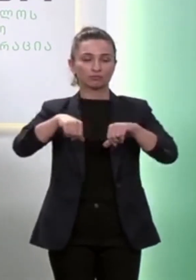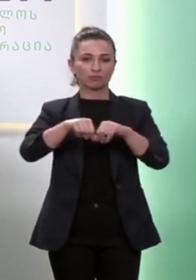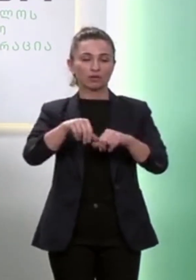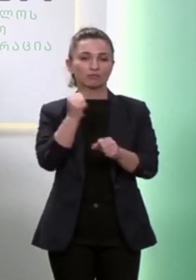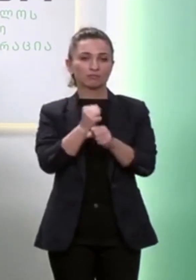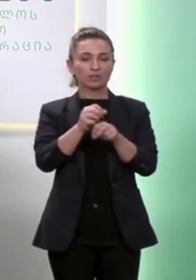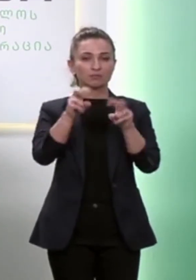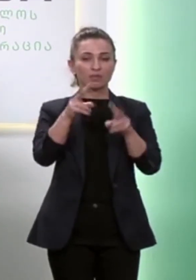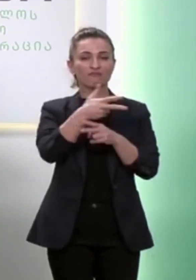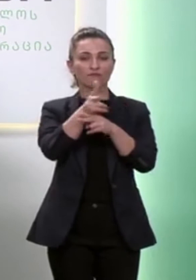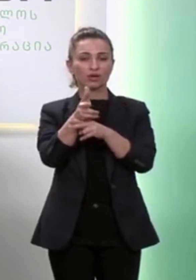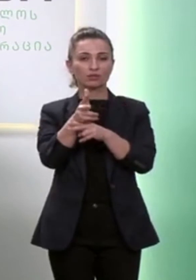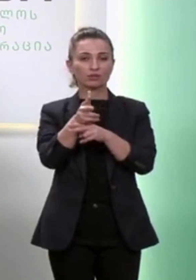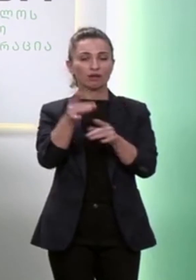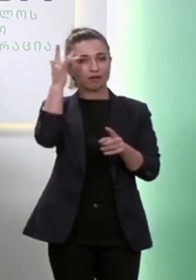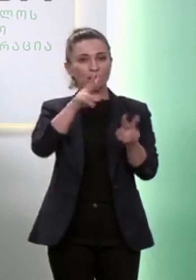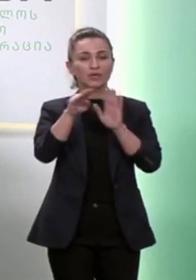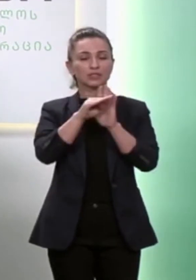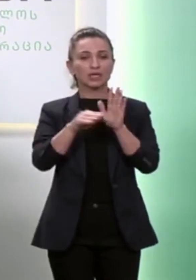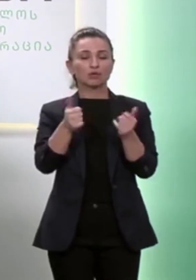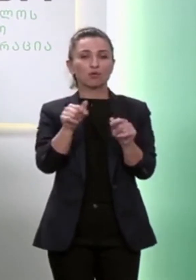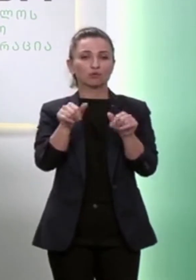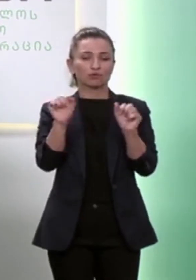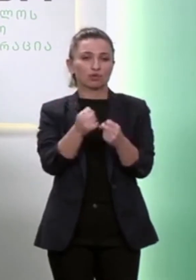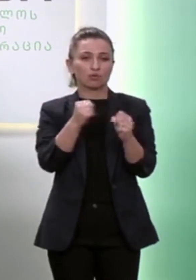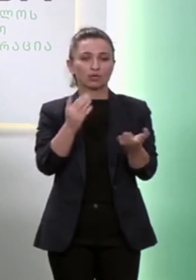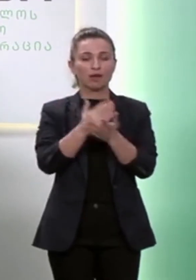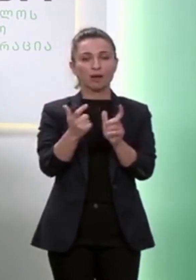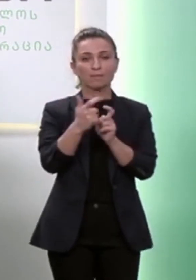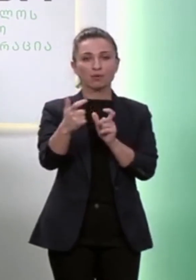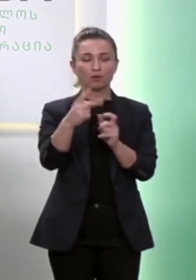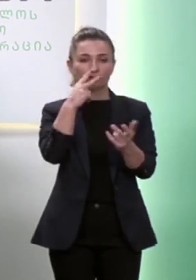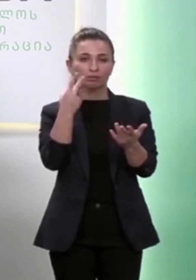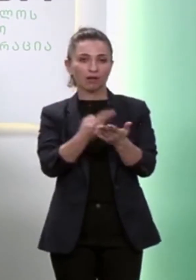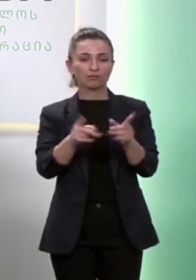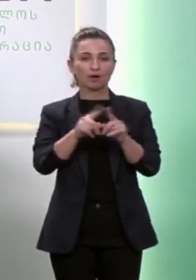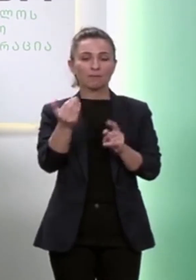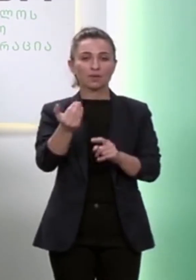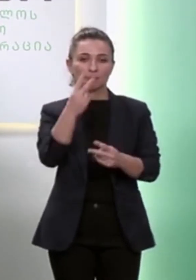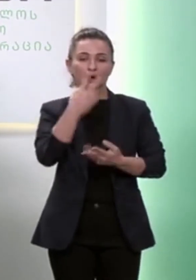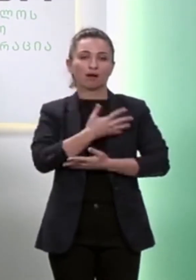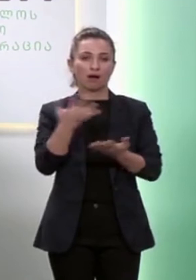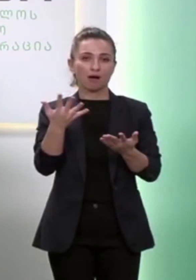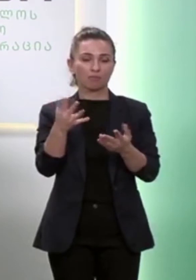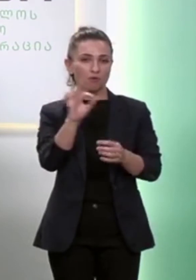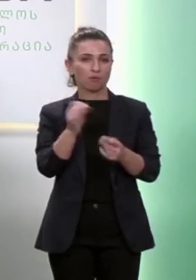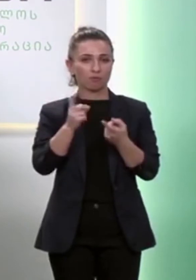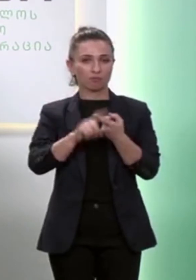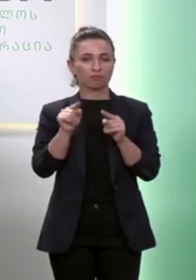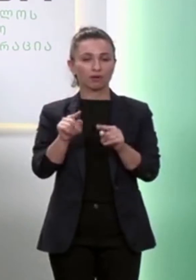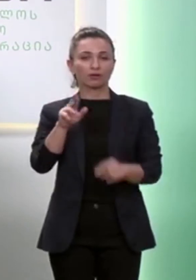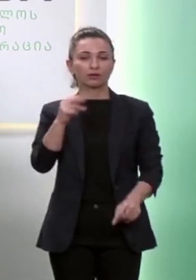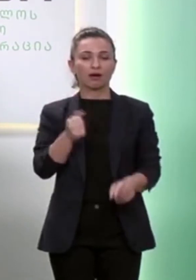შეიმუშავა ვიდეო გადაღების იმდაგვარი წესი, რომელიც შეუძლებელს ხდის ბიულეტენის დანახვას, მის მკაფიოდ დანახვას